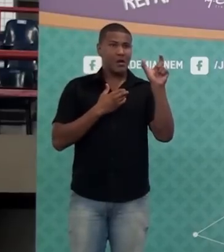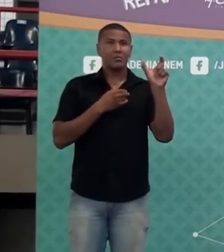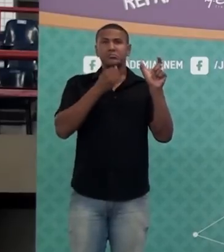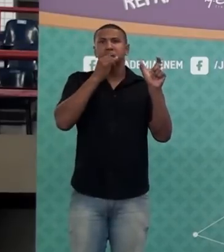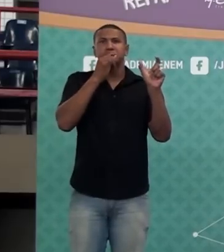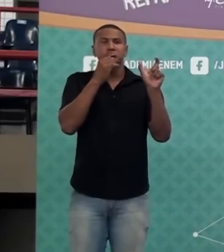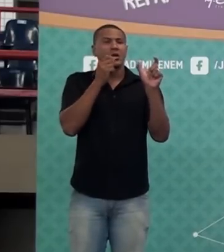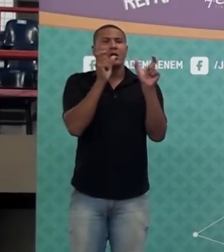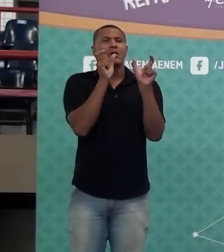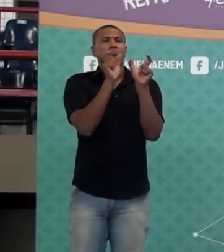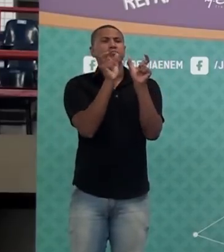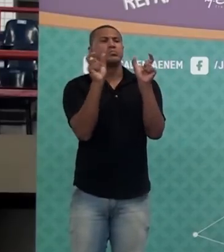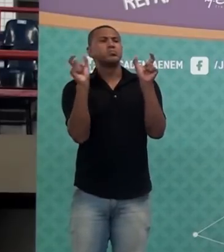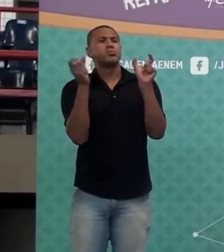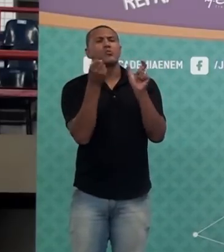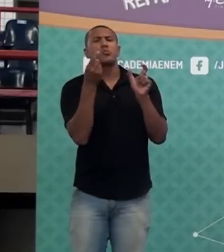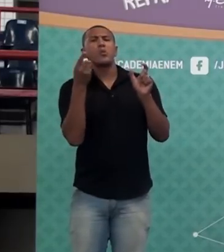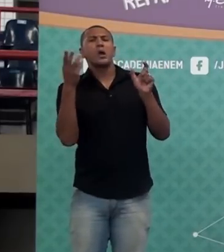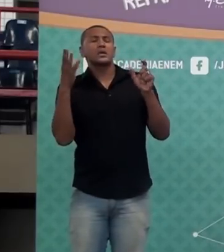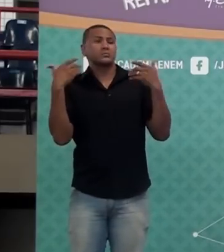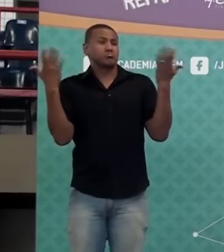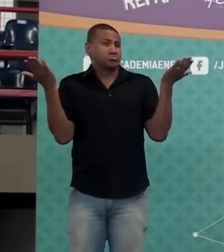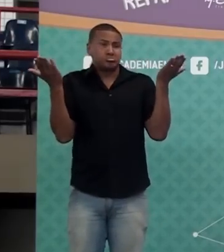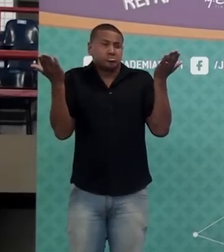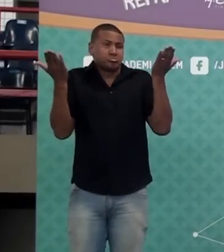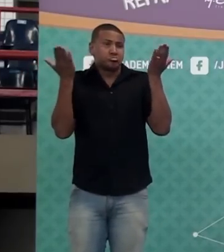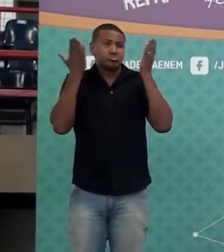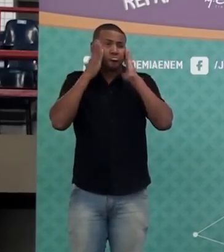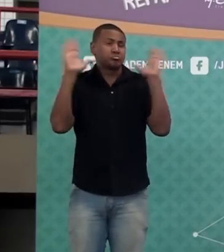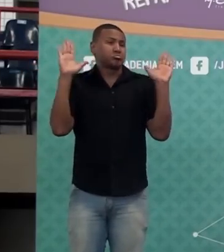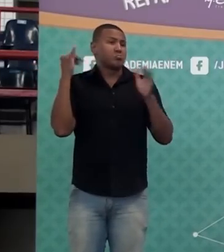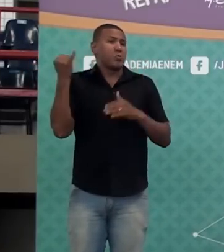tenha, mas você vai olhar isso.